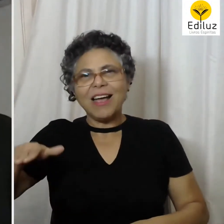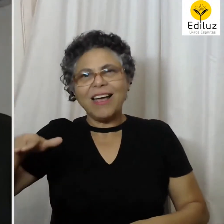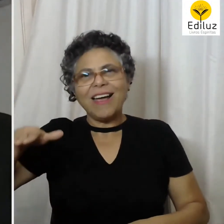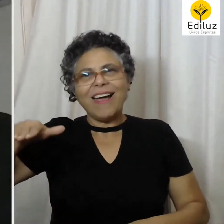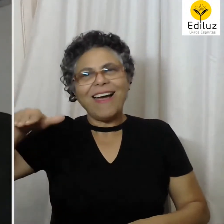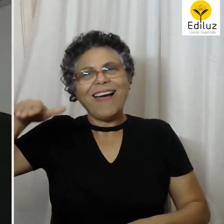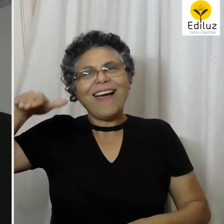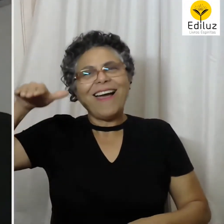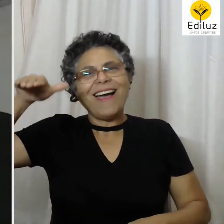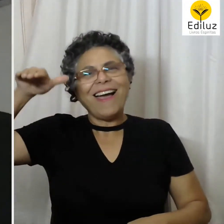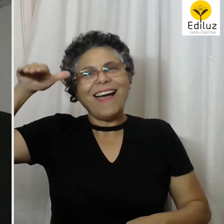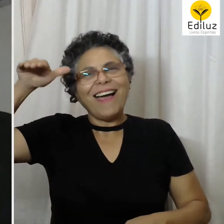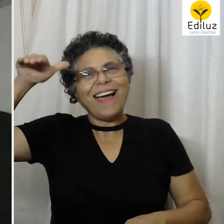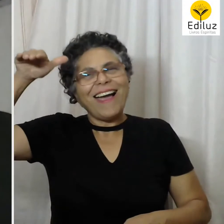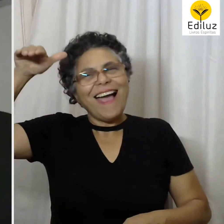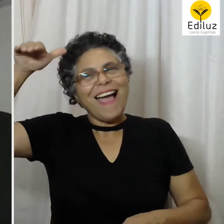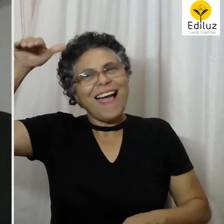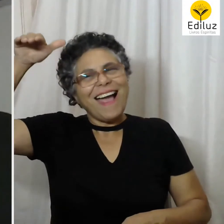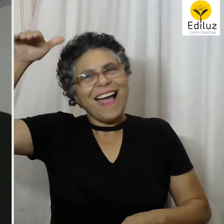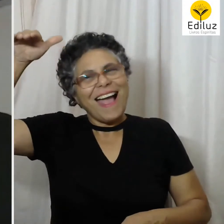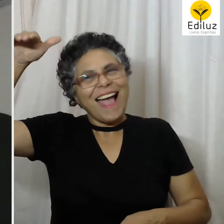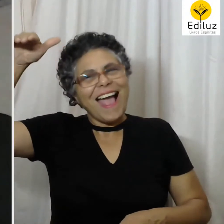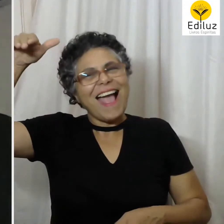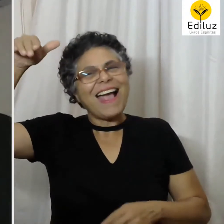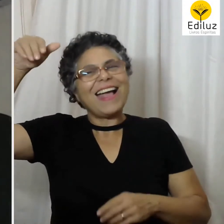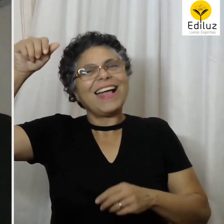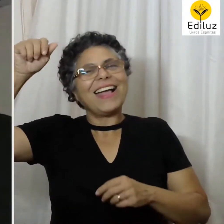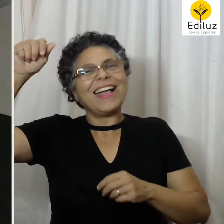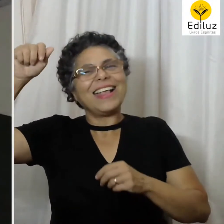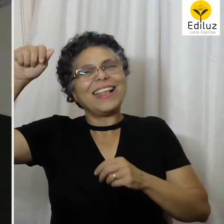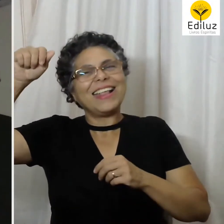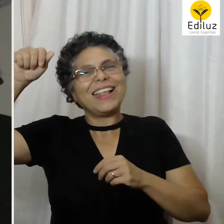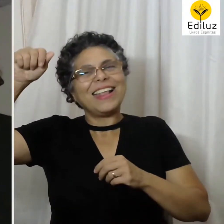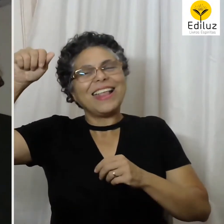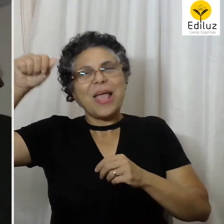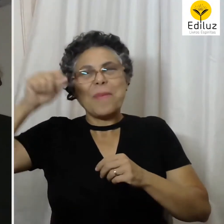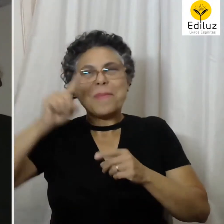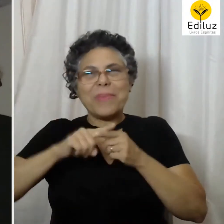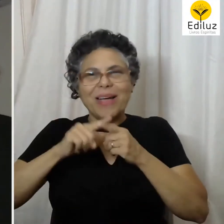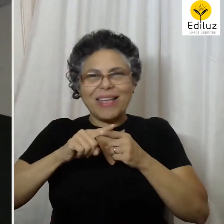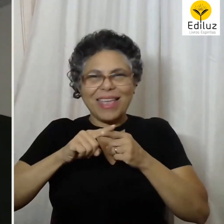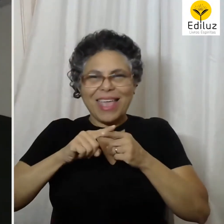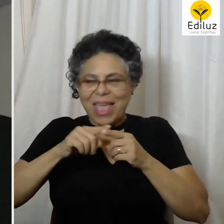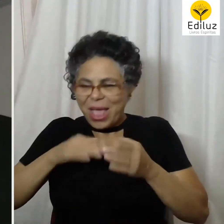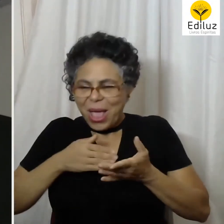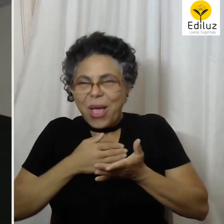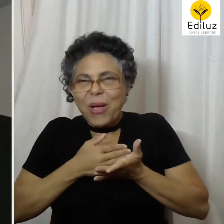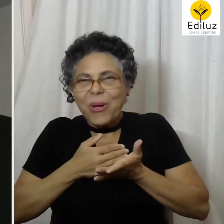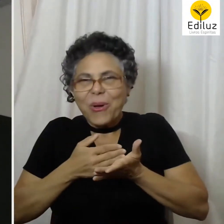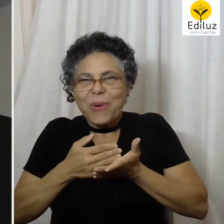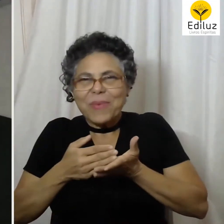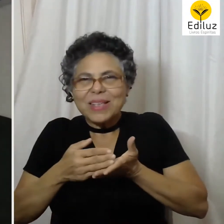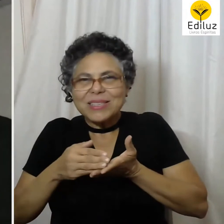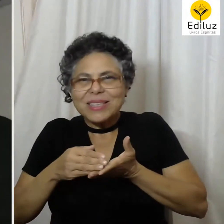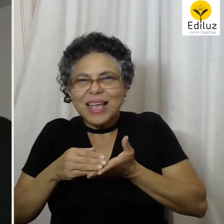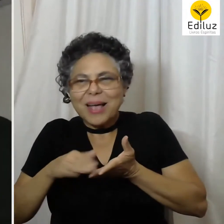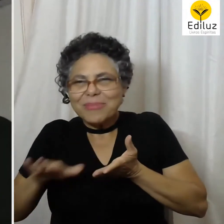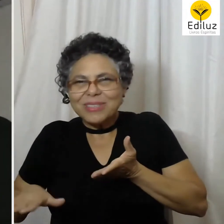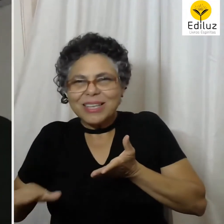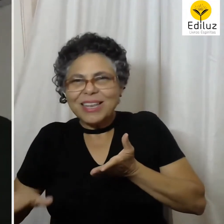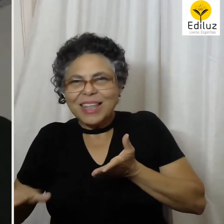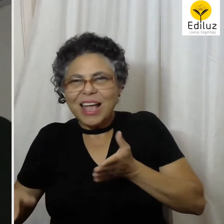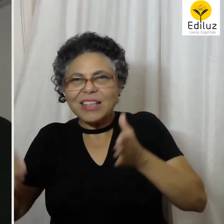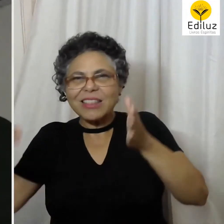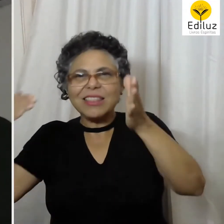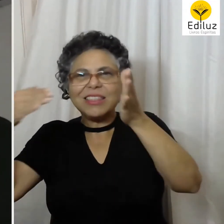para uma envelhecência com o ego praticamente infantil de novo. Olha